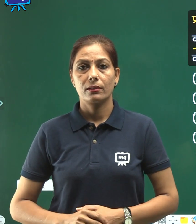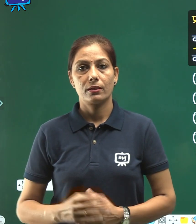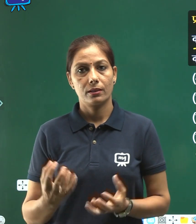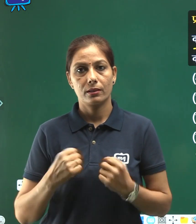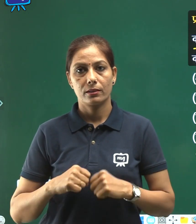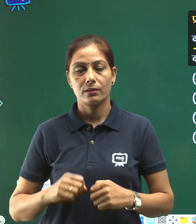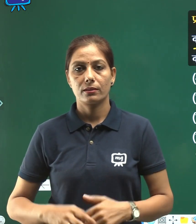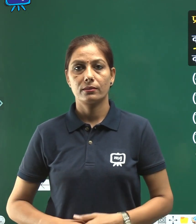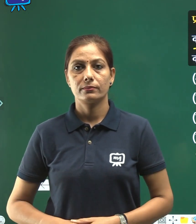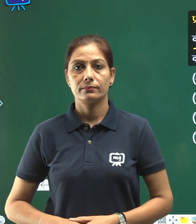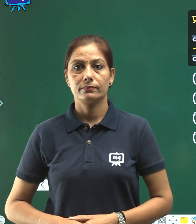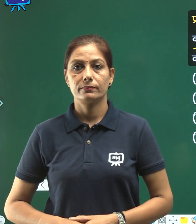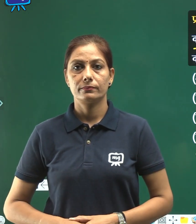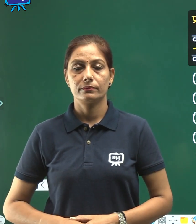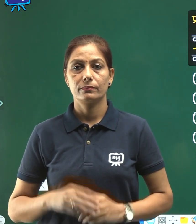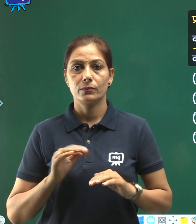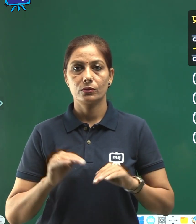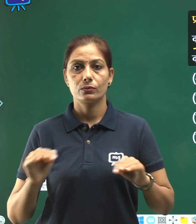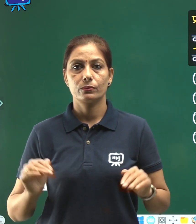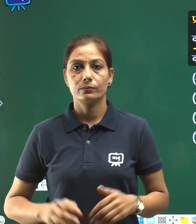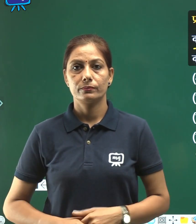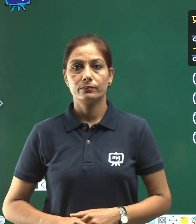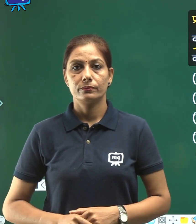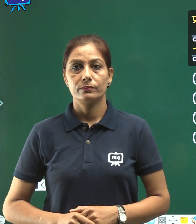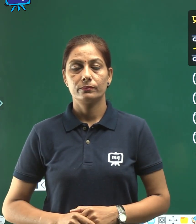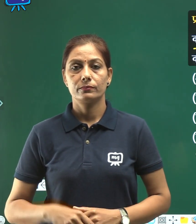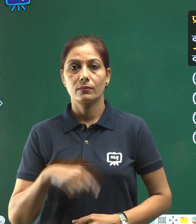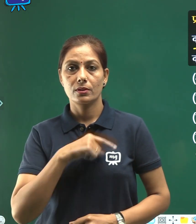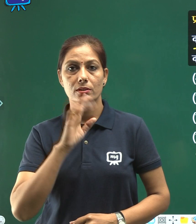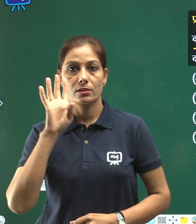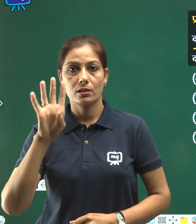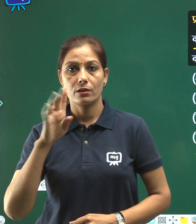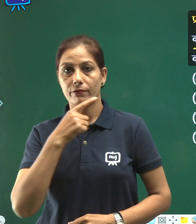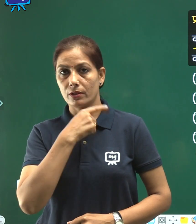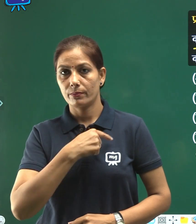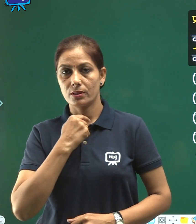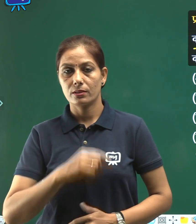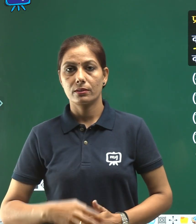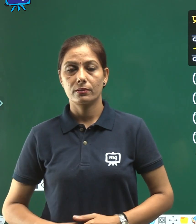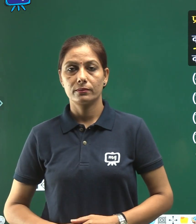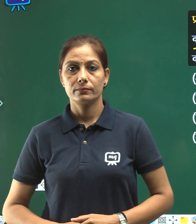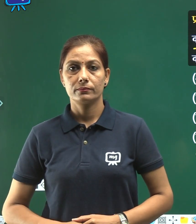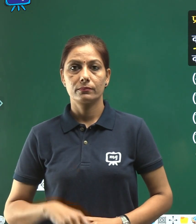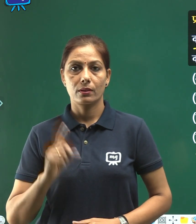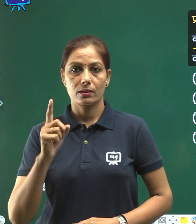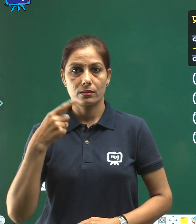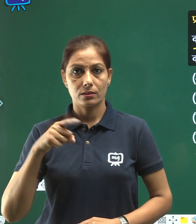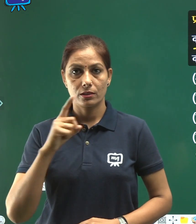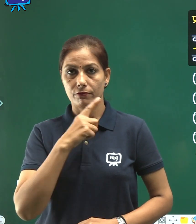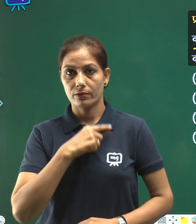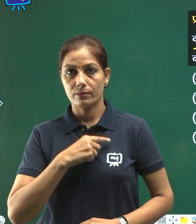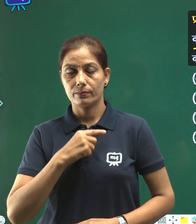ली गई है? बच्चों, इन 4 विकल्प में से एक सही